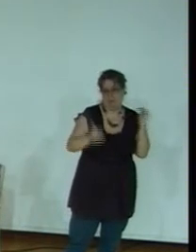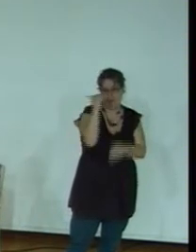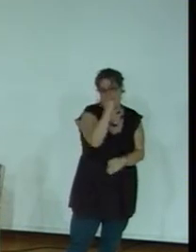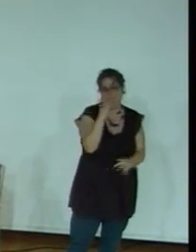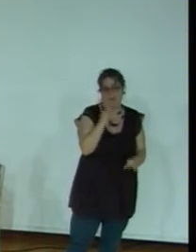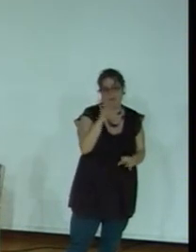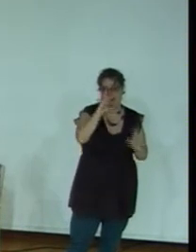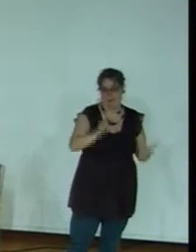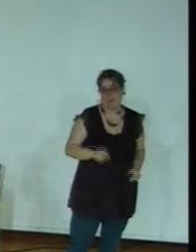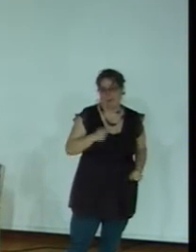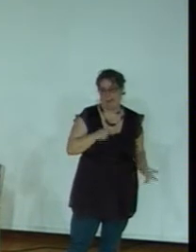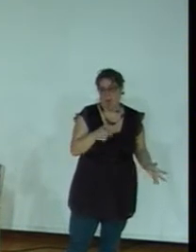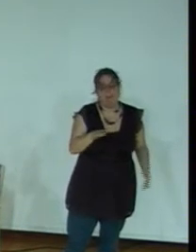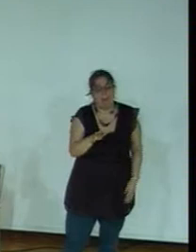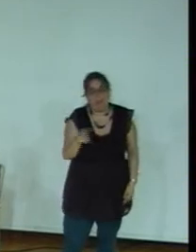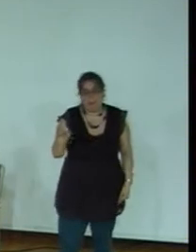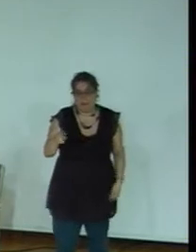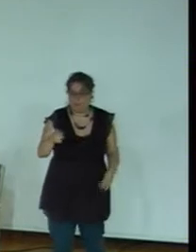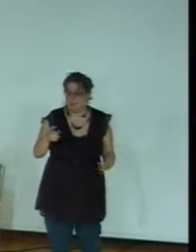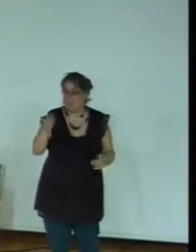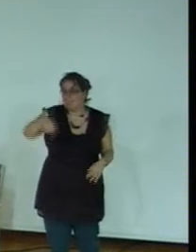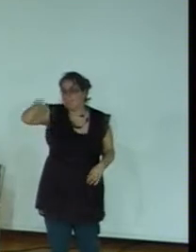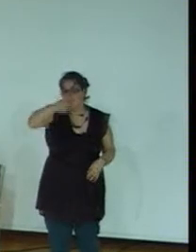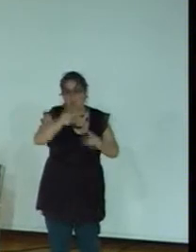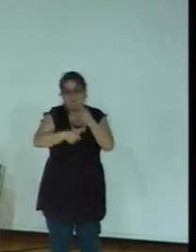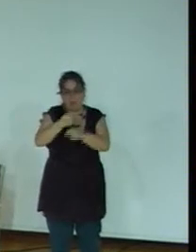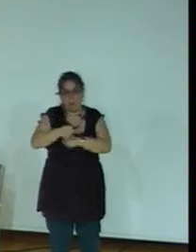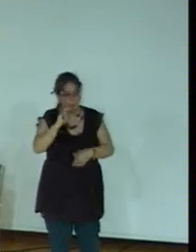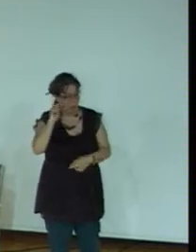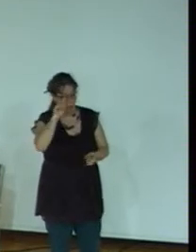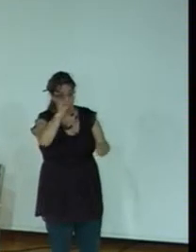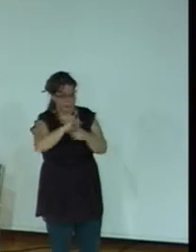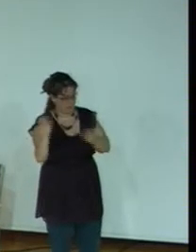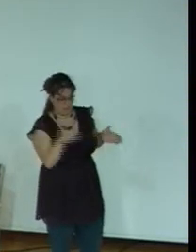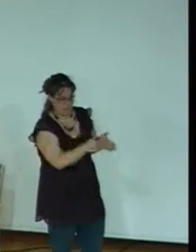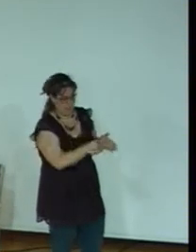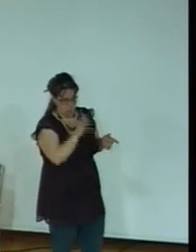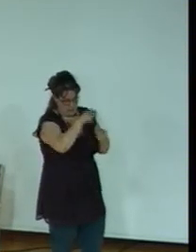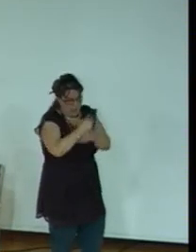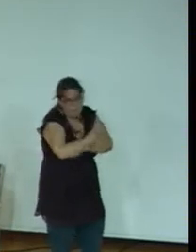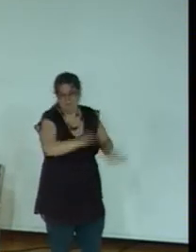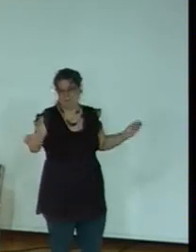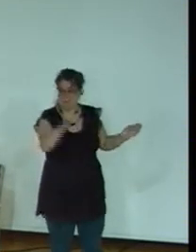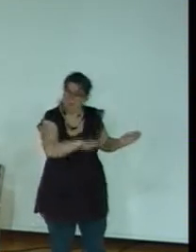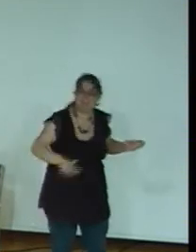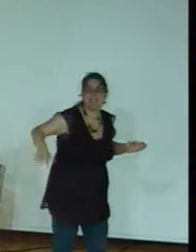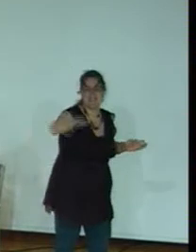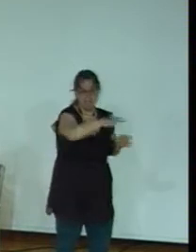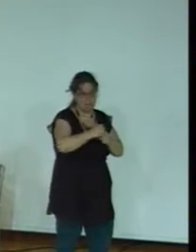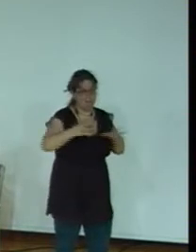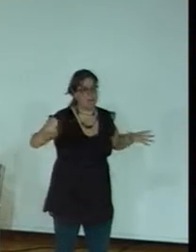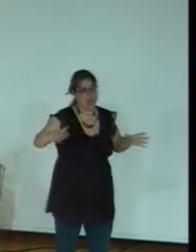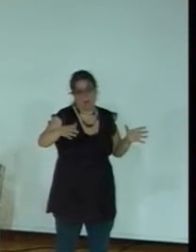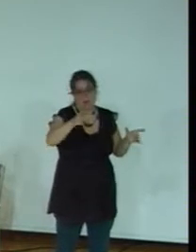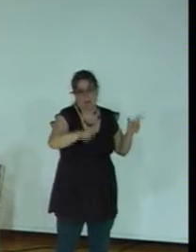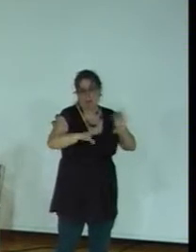censeurs, c'est la grande majorité de la population qui, elle, ne sait pas utiliser ces outils ou n'est pas consciente de leur existence, la grande